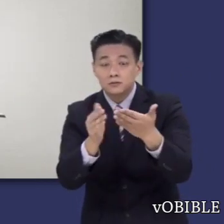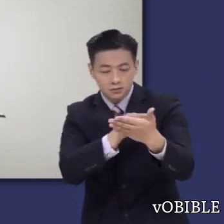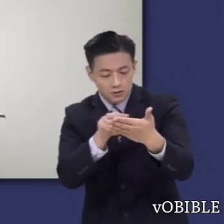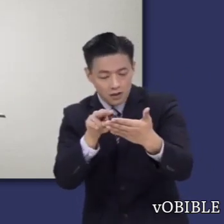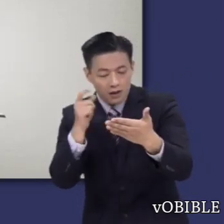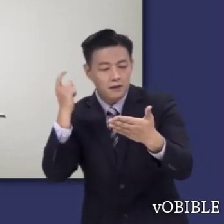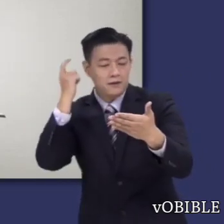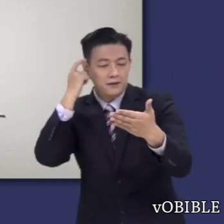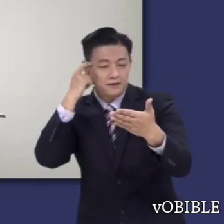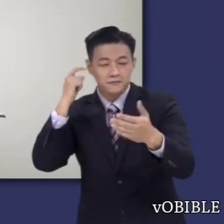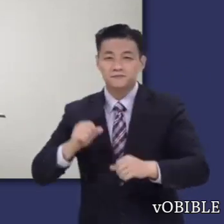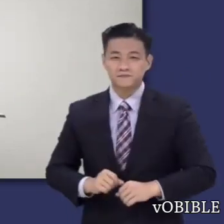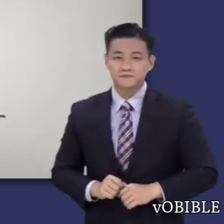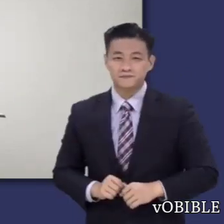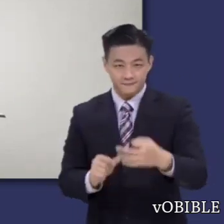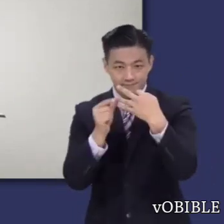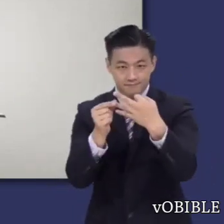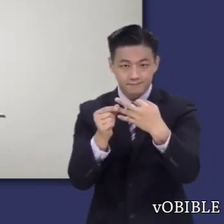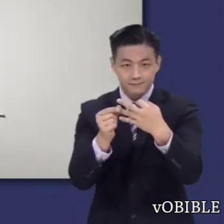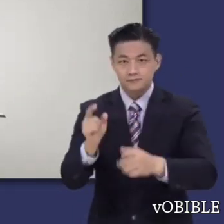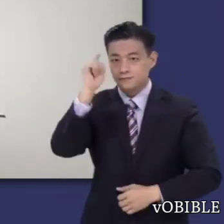怎样实现。